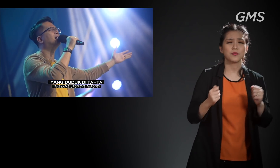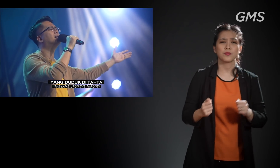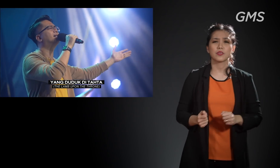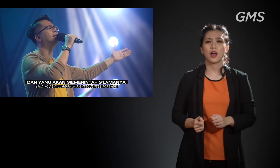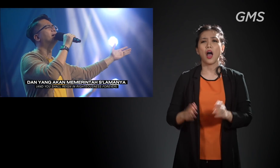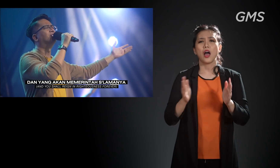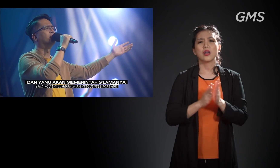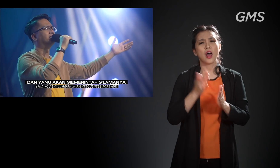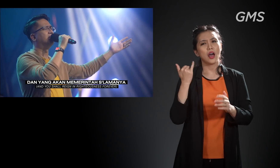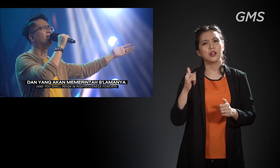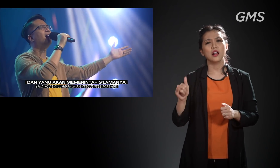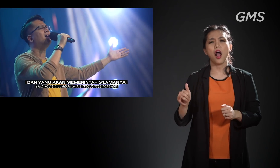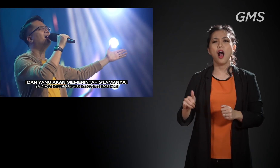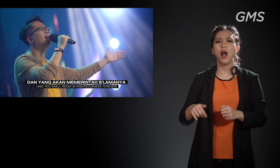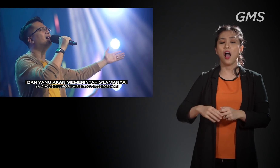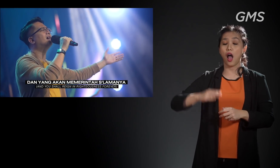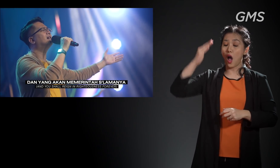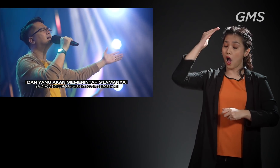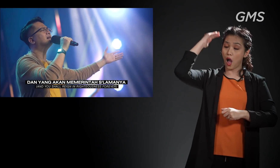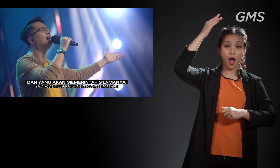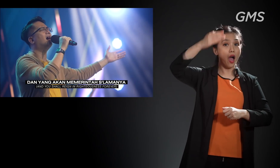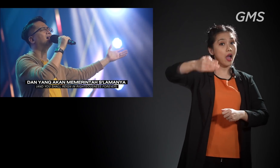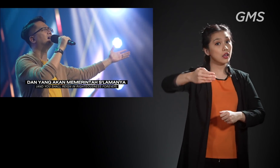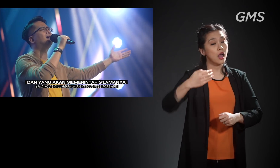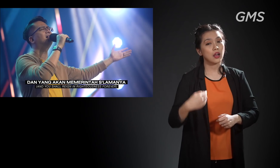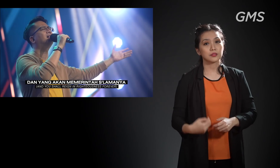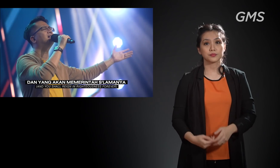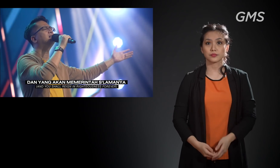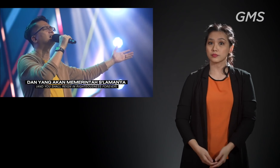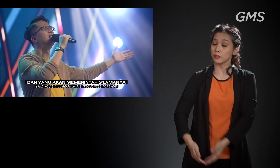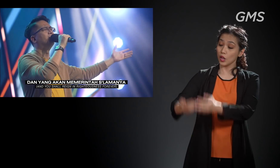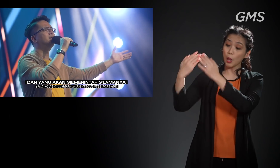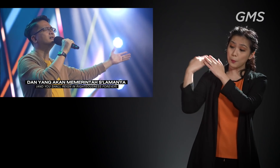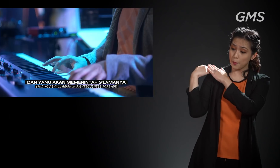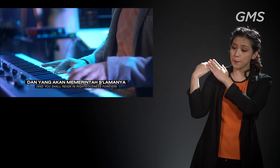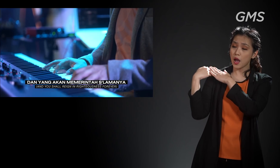tahta dan yang akan